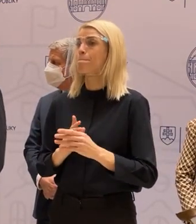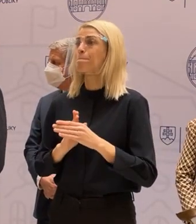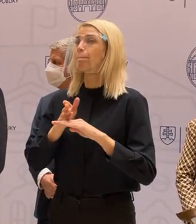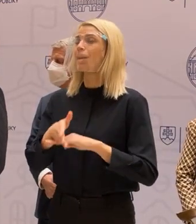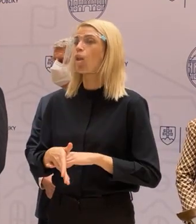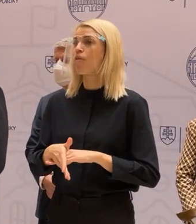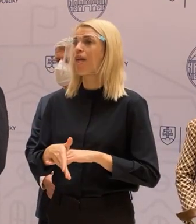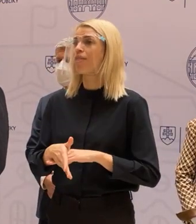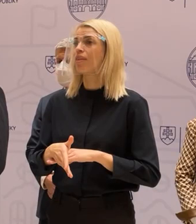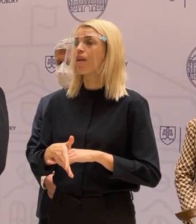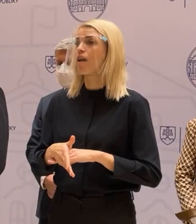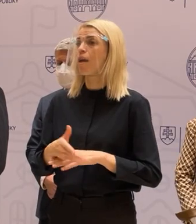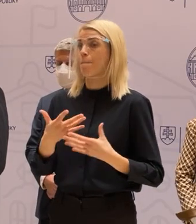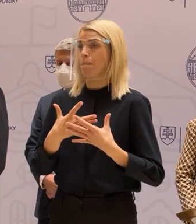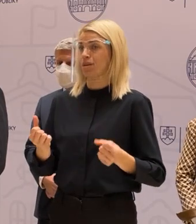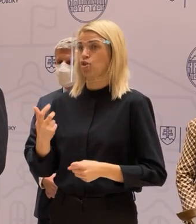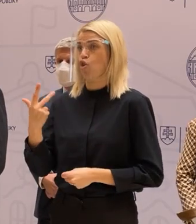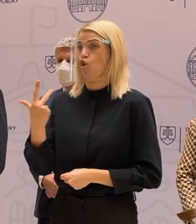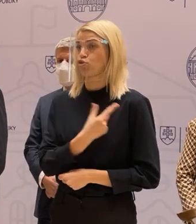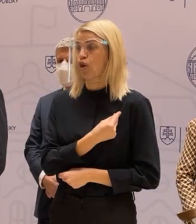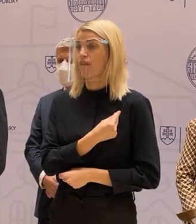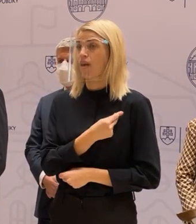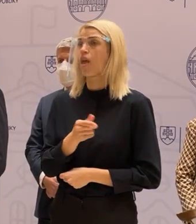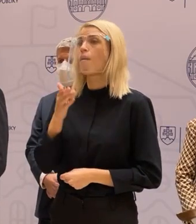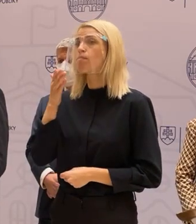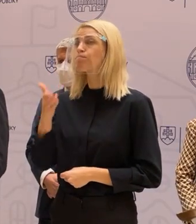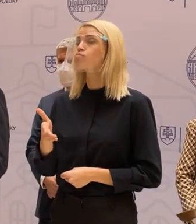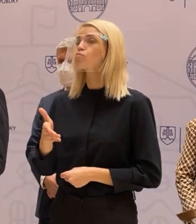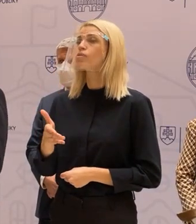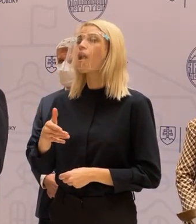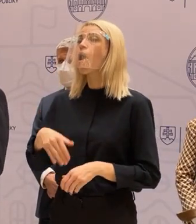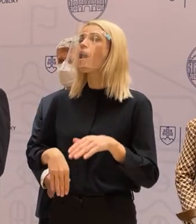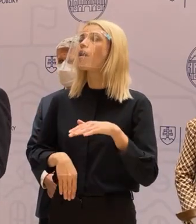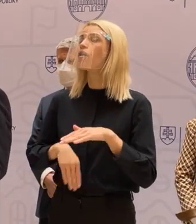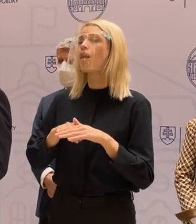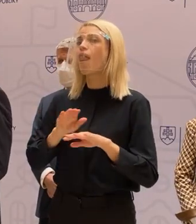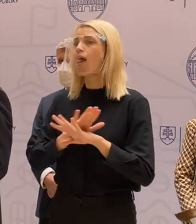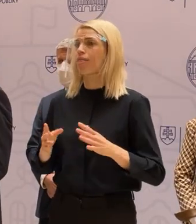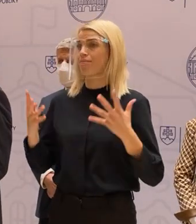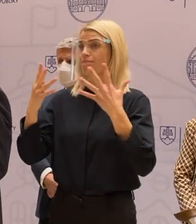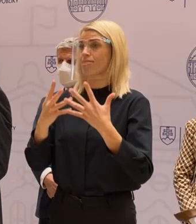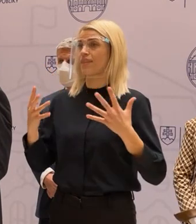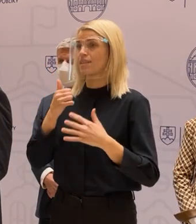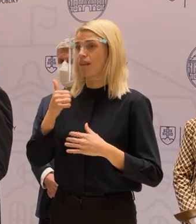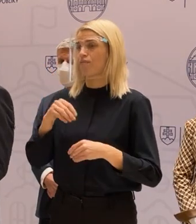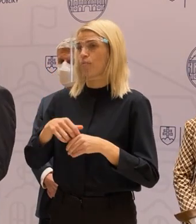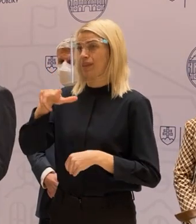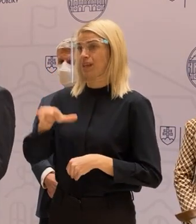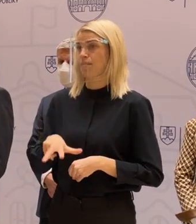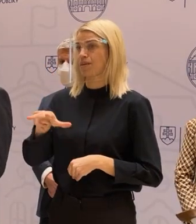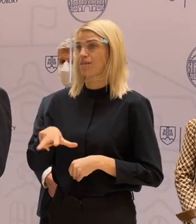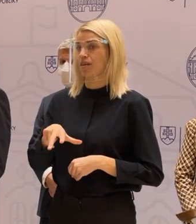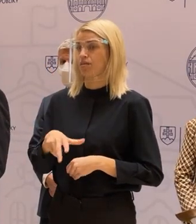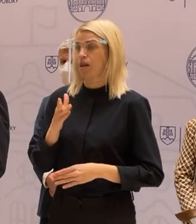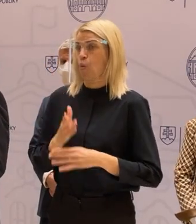prekonanie samotné bez očkovania bude platiť iba 90 dní, teda 3 mesiace od